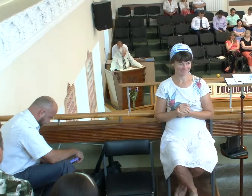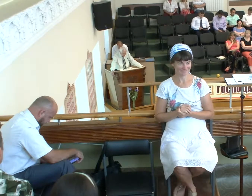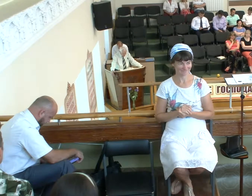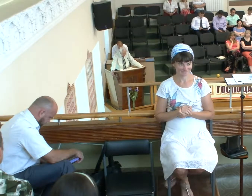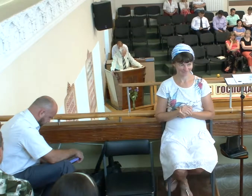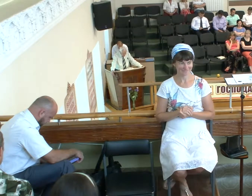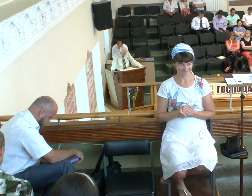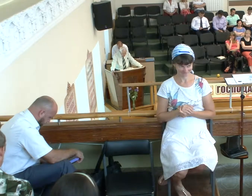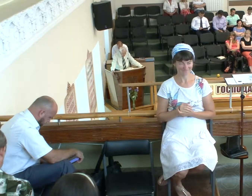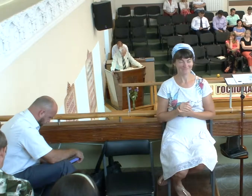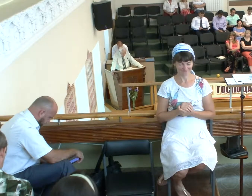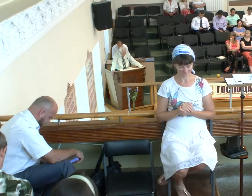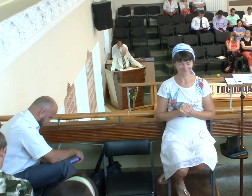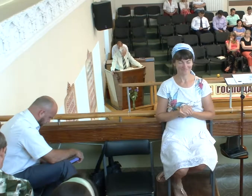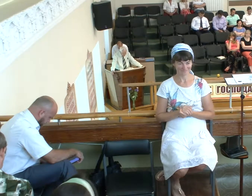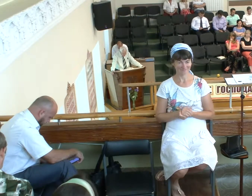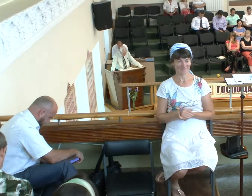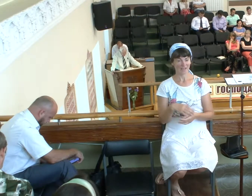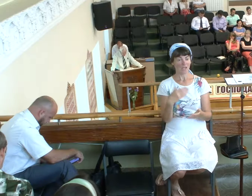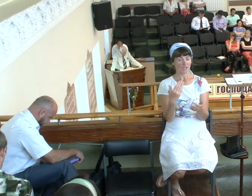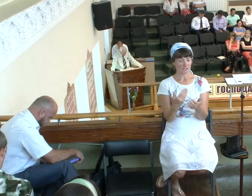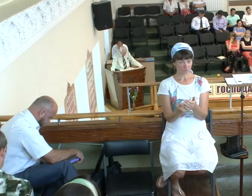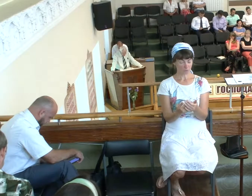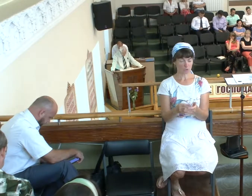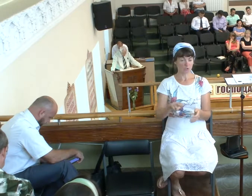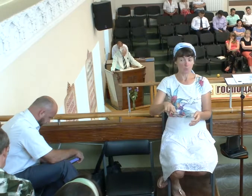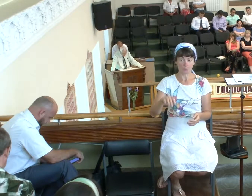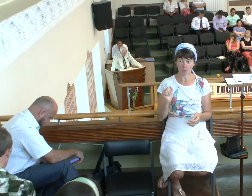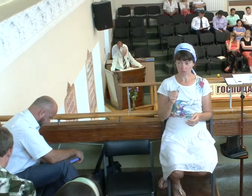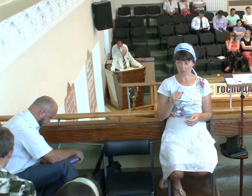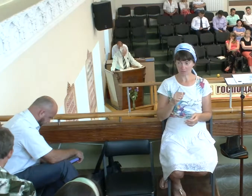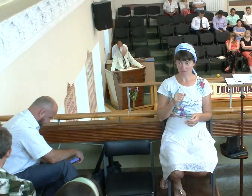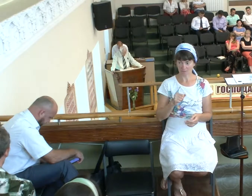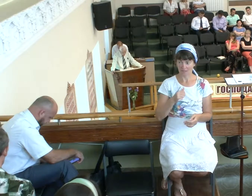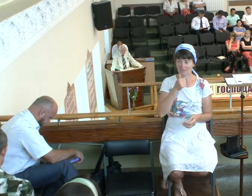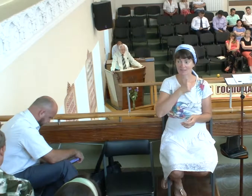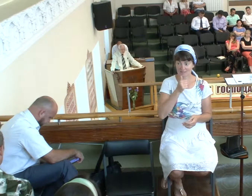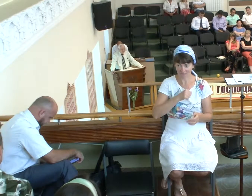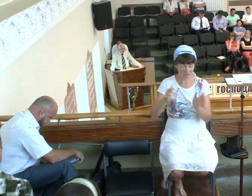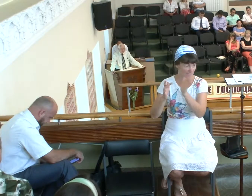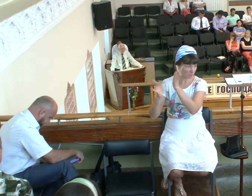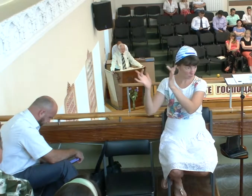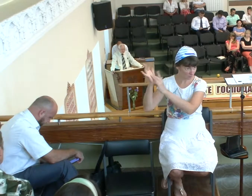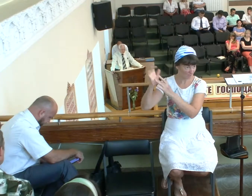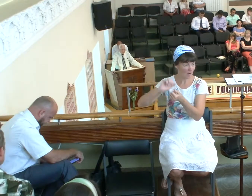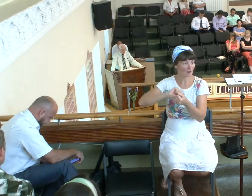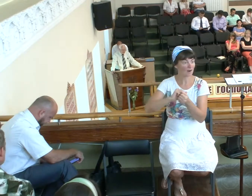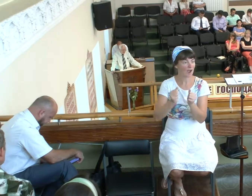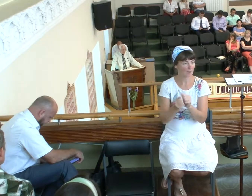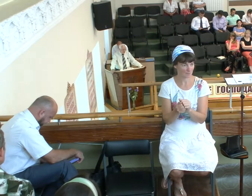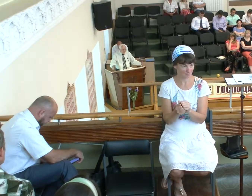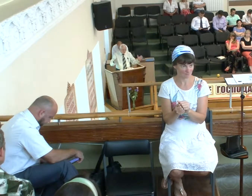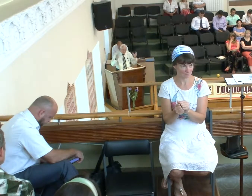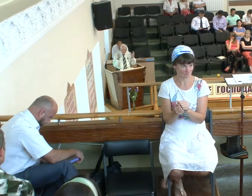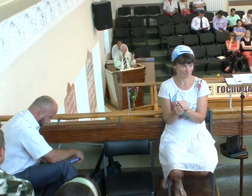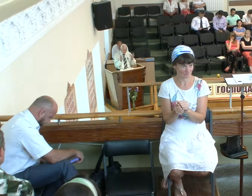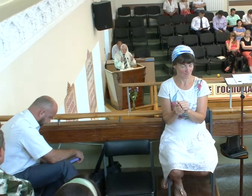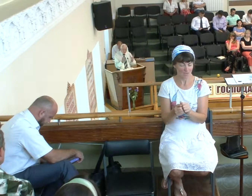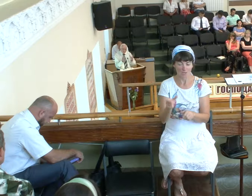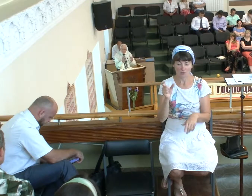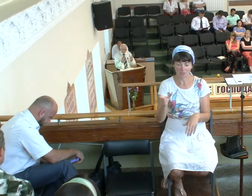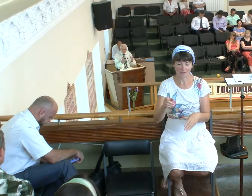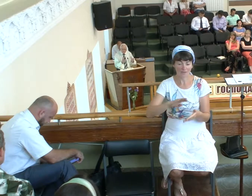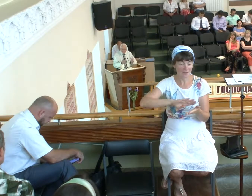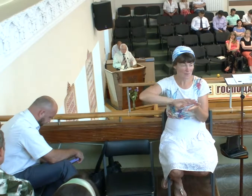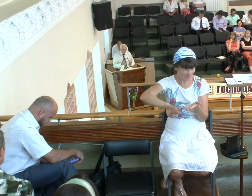Христа камнем, хотя он отверженный, но он Богом избран, он драгоценный камень. Он